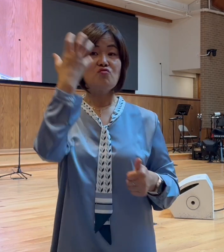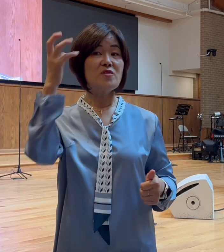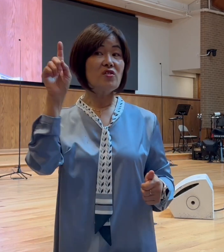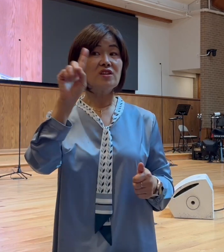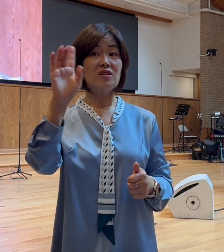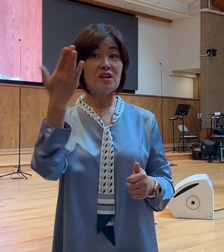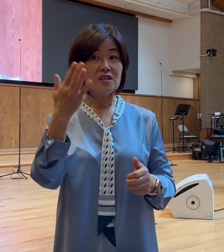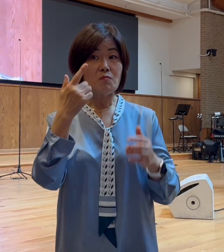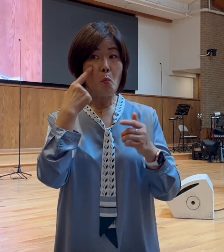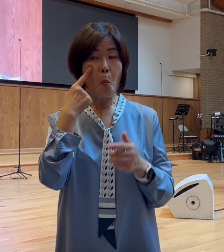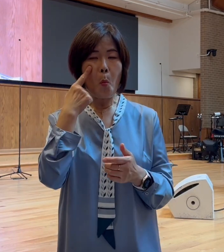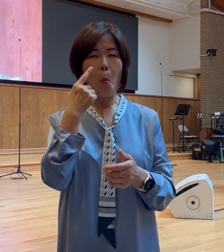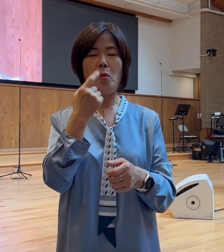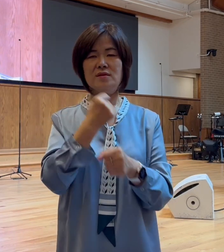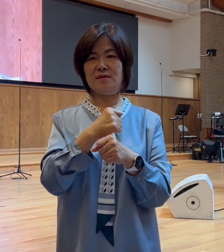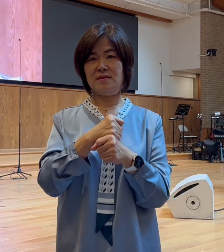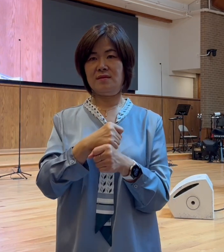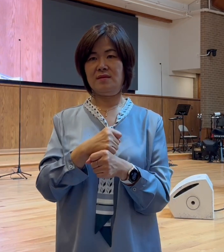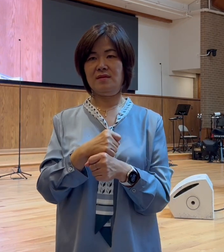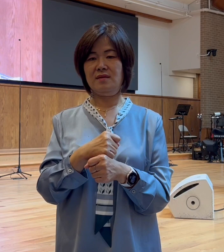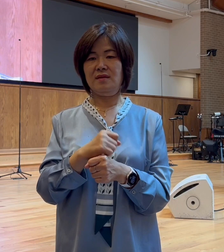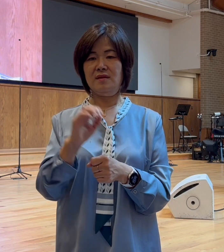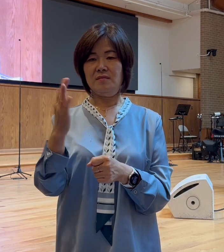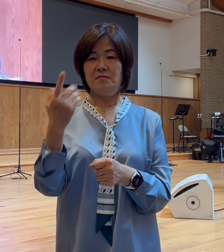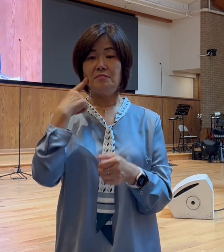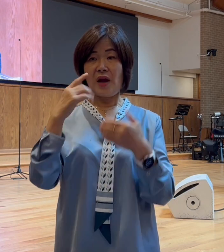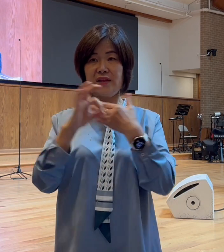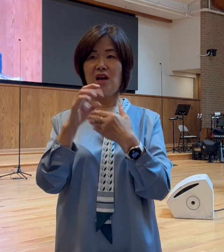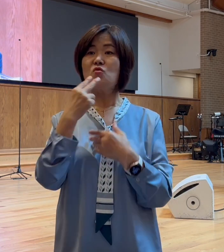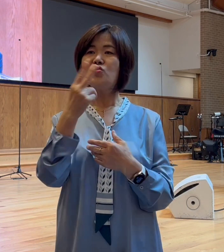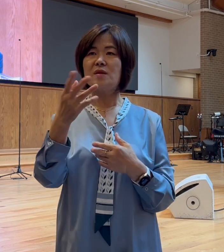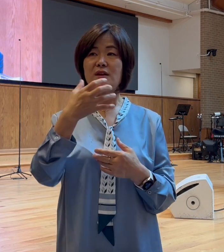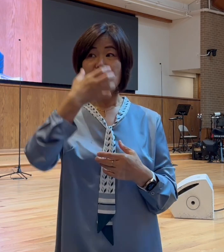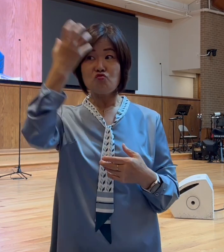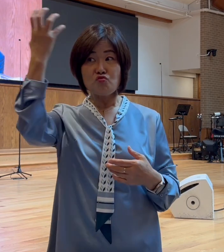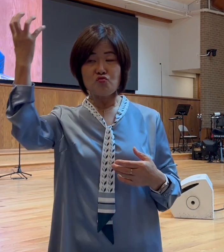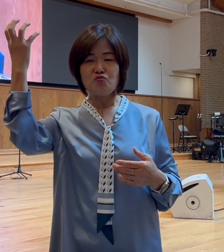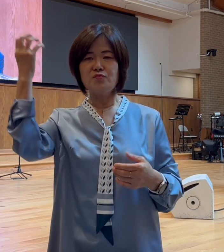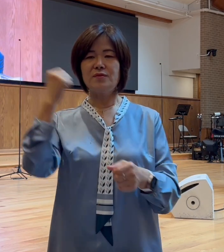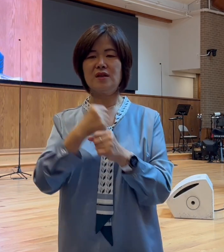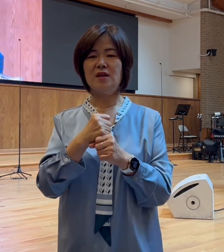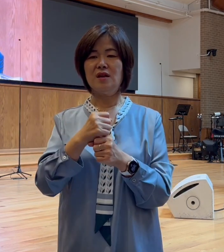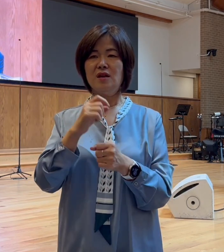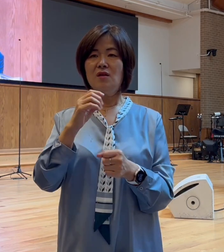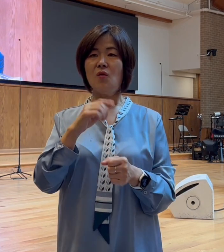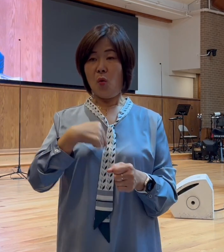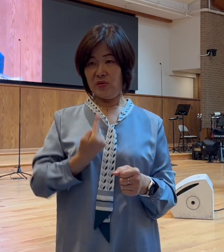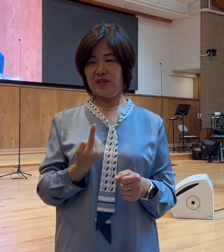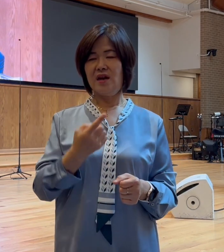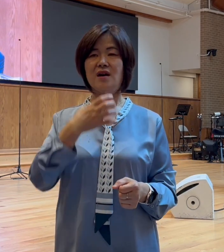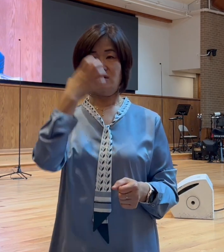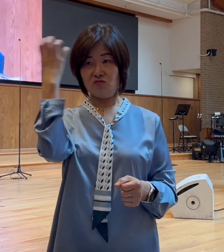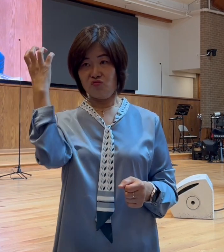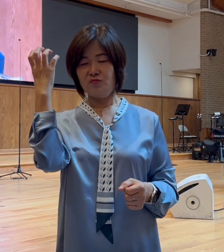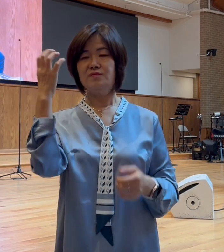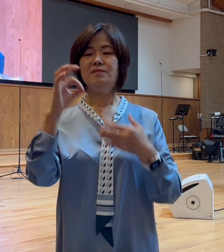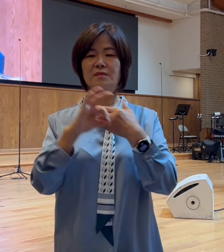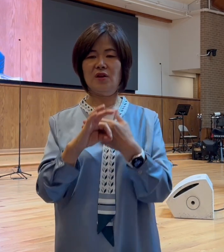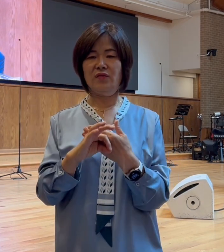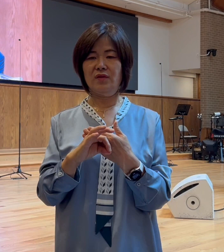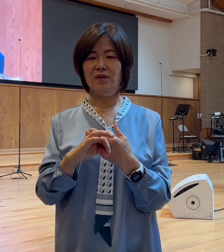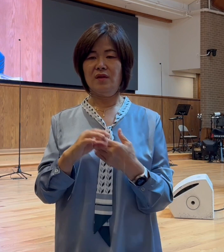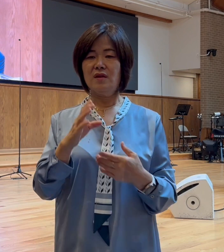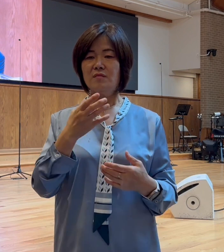되는가 보자 그러거든요. 만약에 요셉이 꾼 꿈이 요셉 스스로 꾼 꿈이라고 한다면